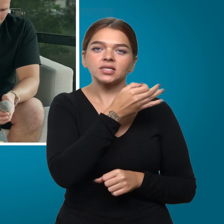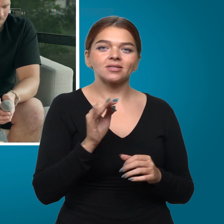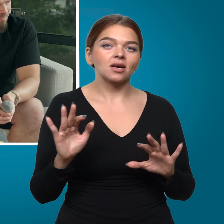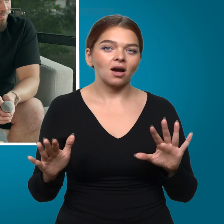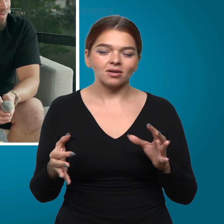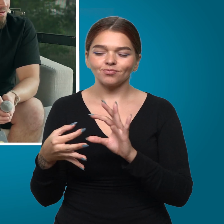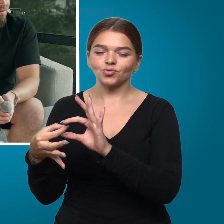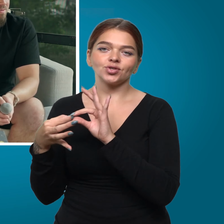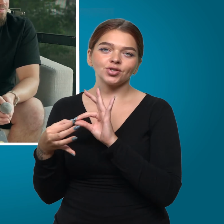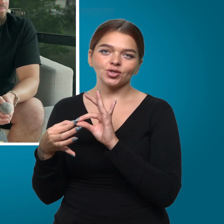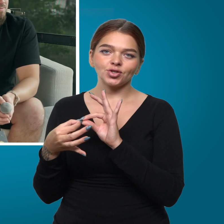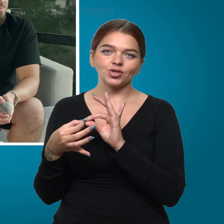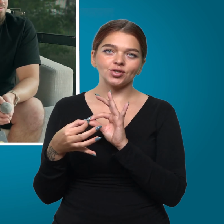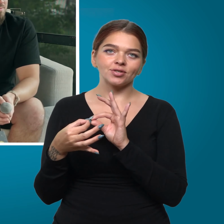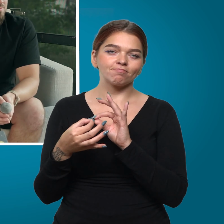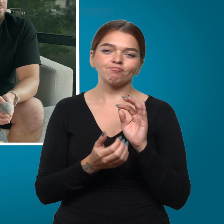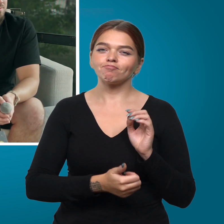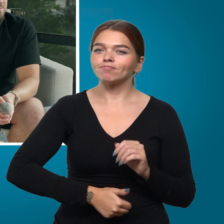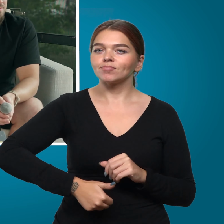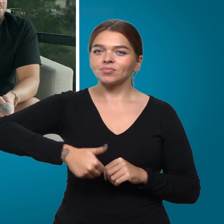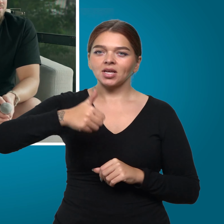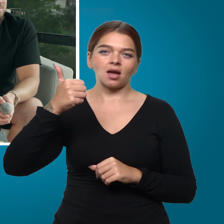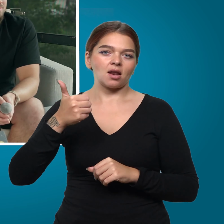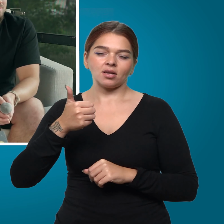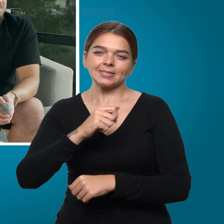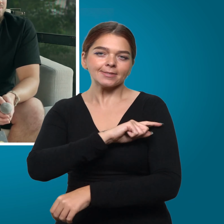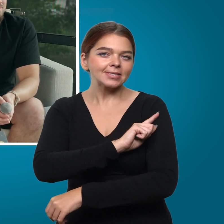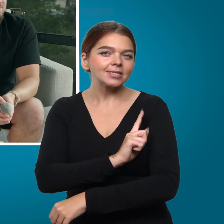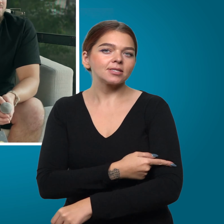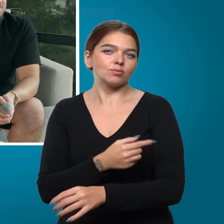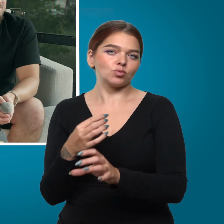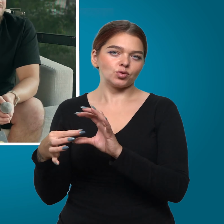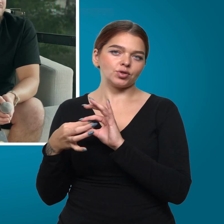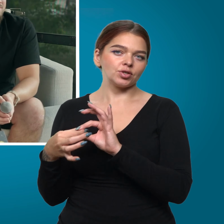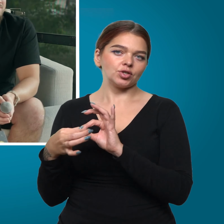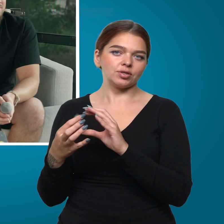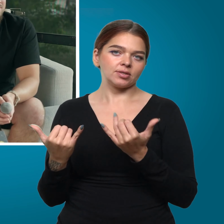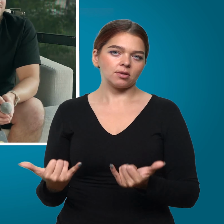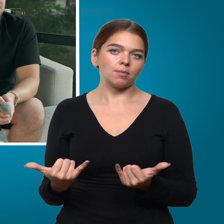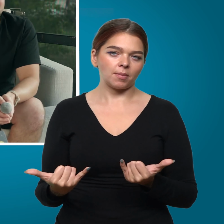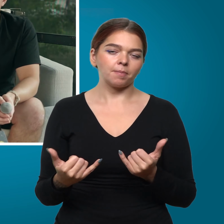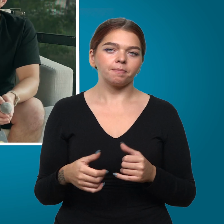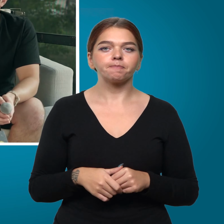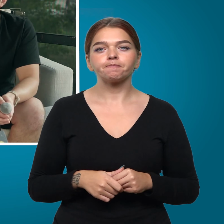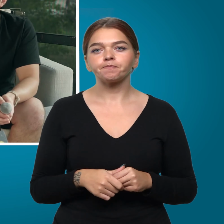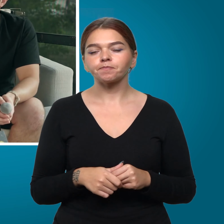tas santykis, jisai yra netgi daug stipresnis, negu kad buvo paauglystėje.